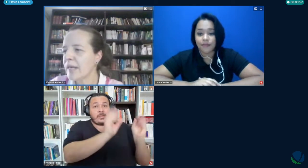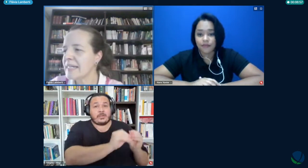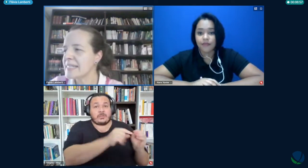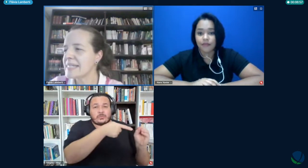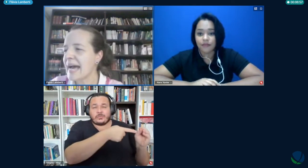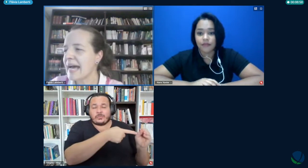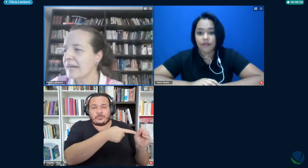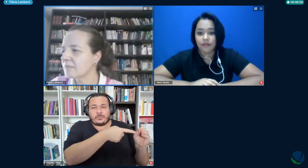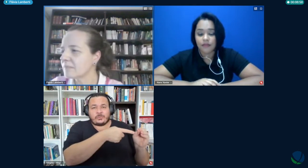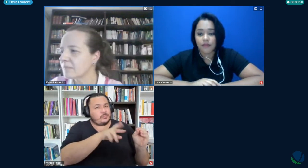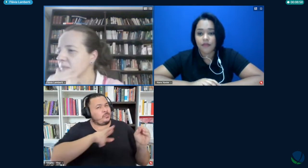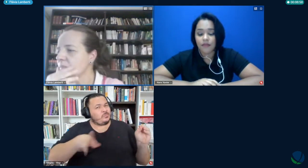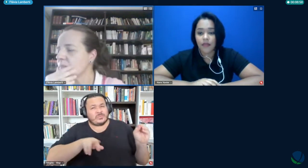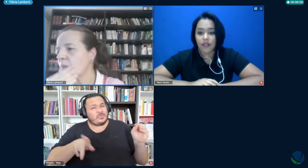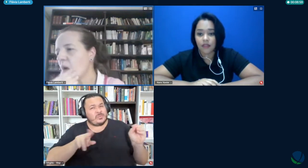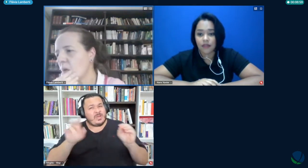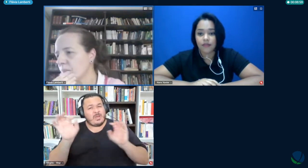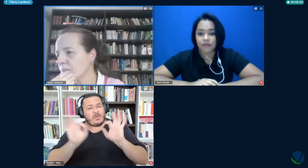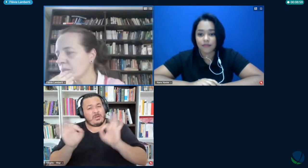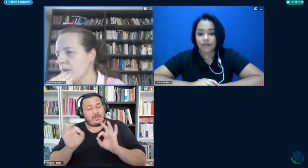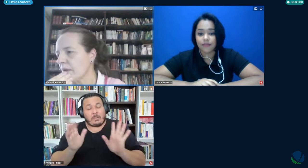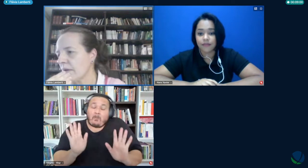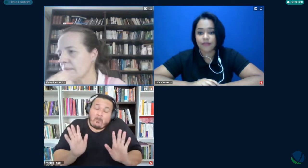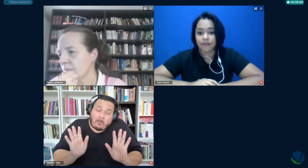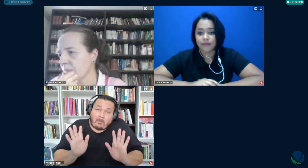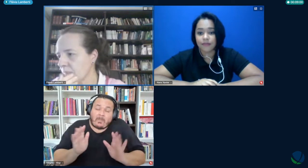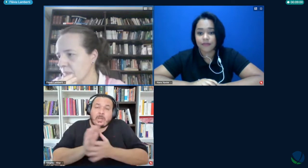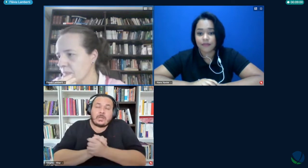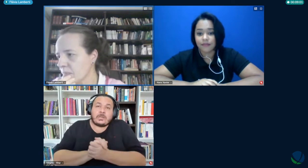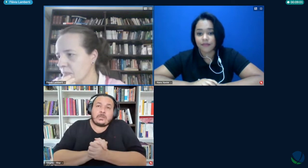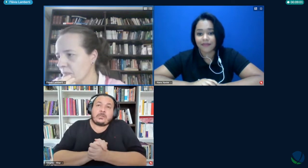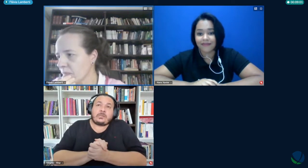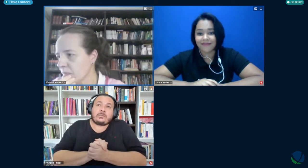Não é organizar. Bom,